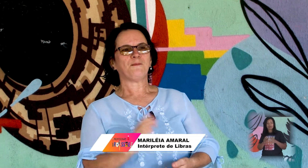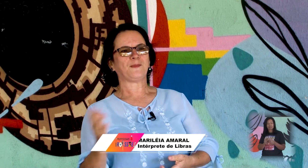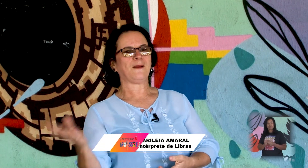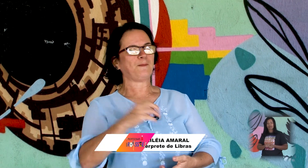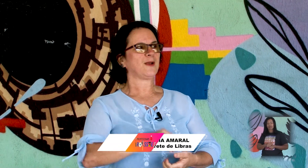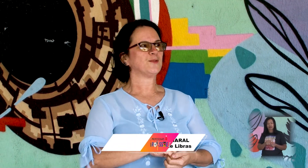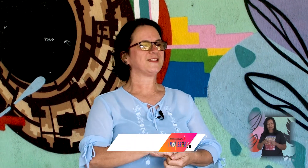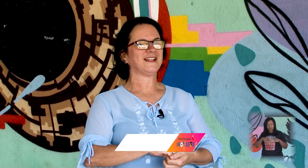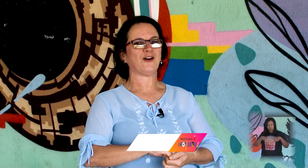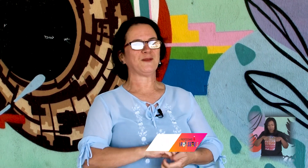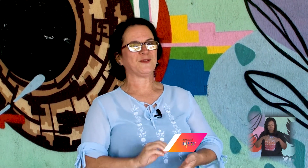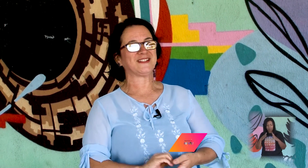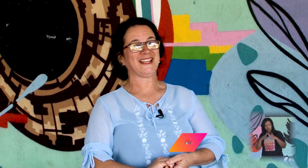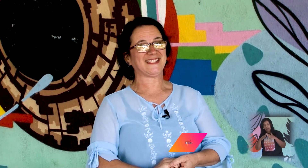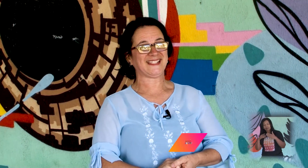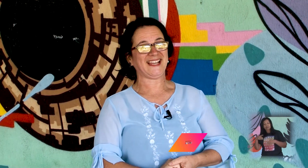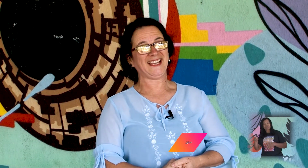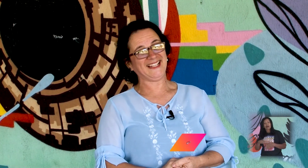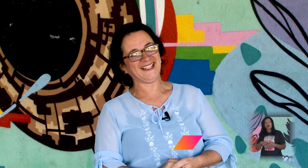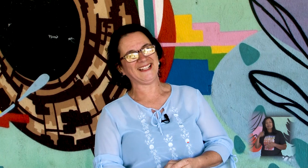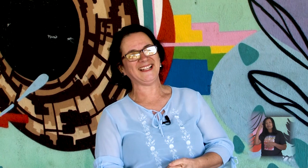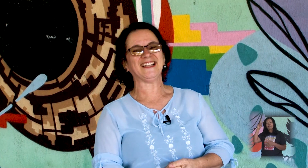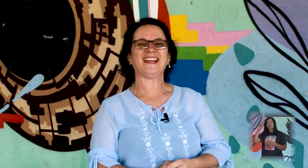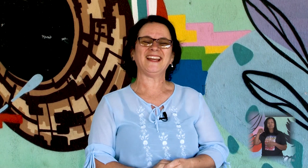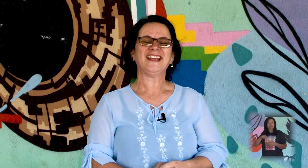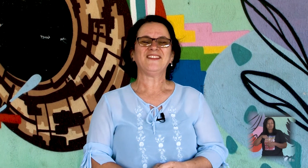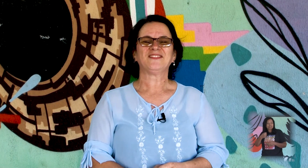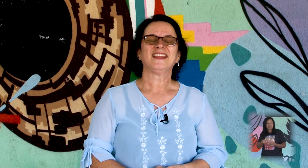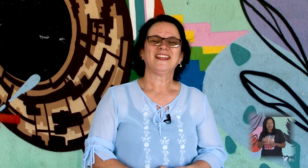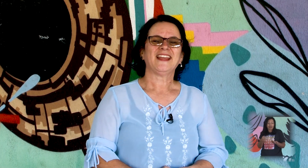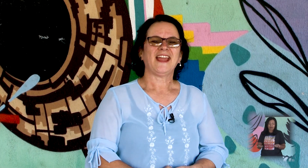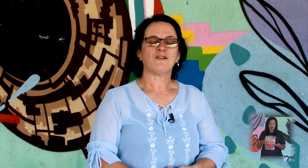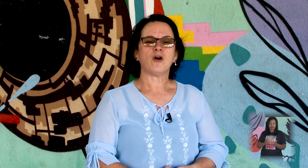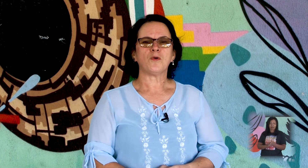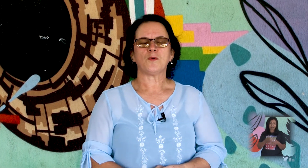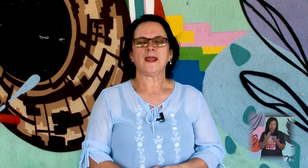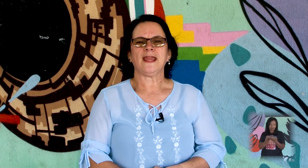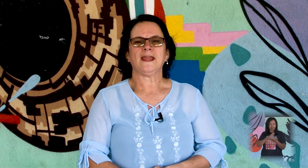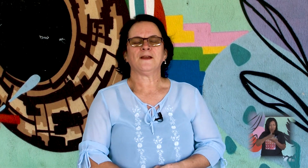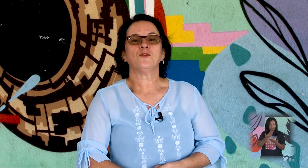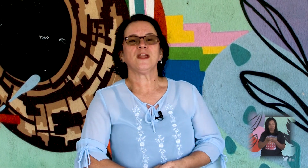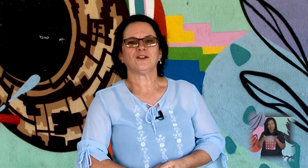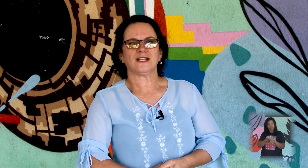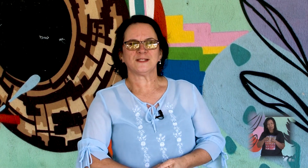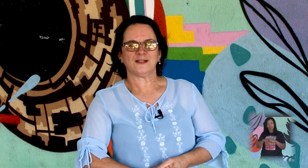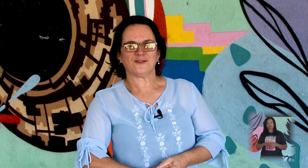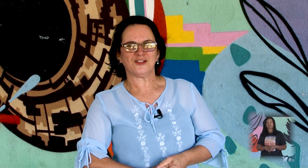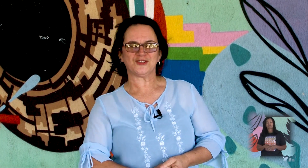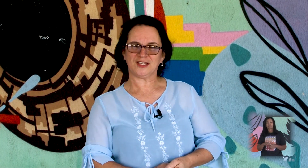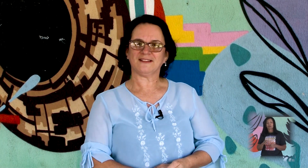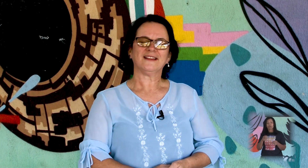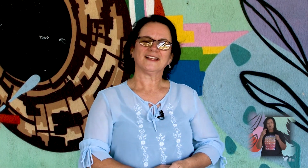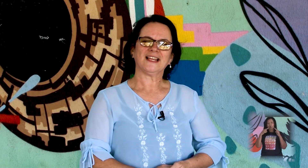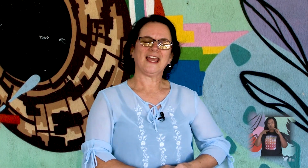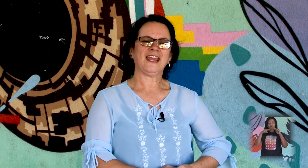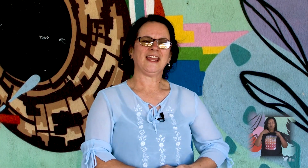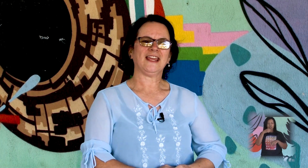louça para pegar o sinal ali para não esquecer. É mesmo? Né? É igual o hino nacional, que